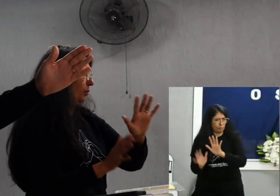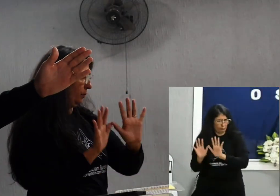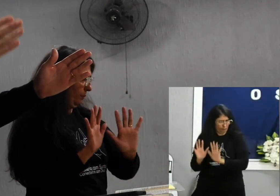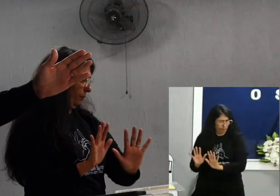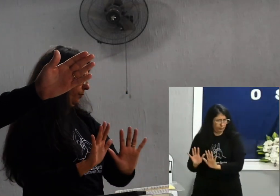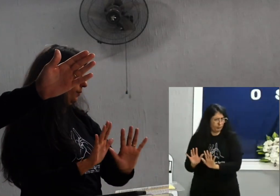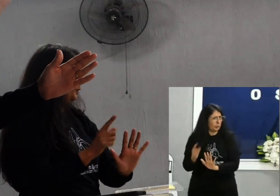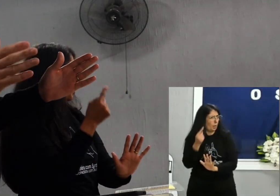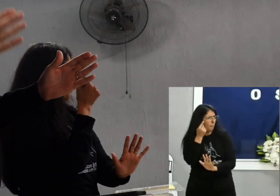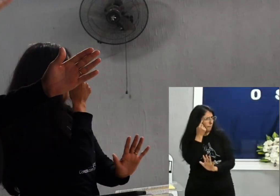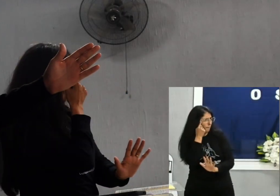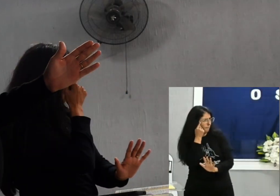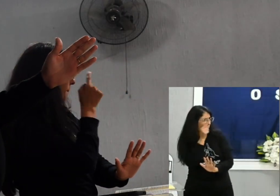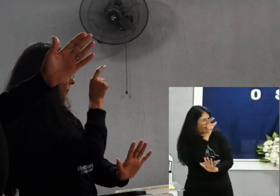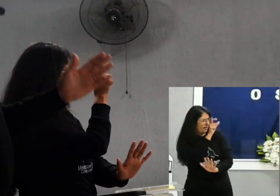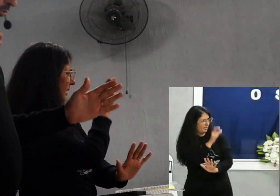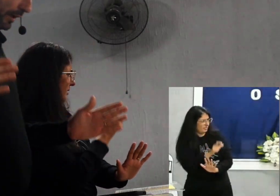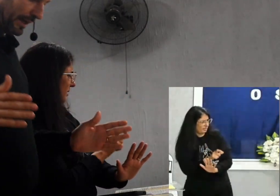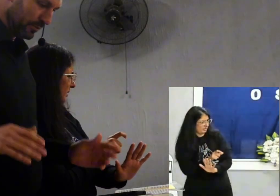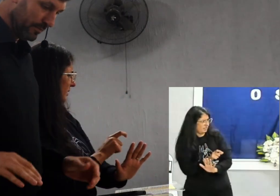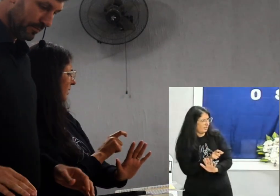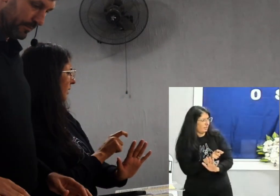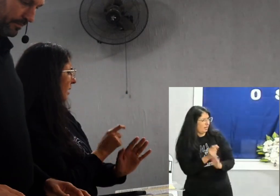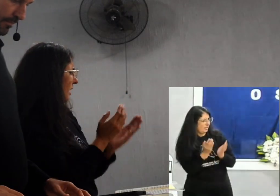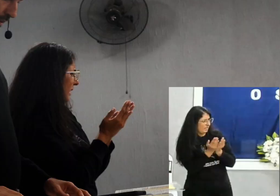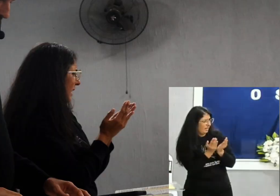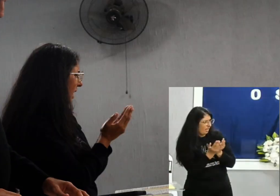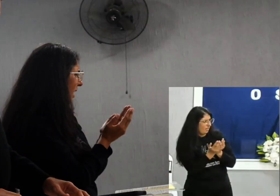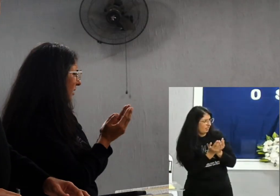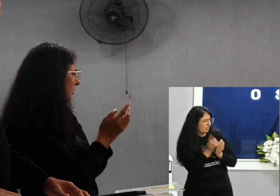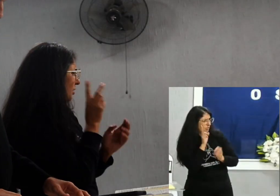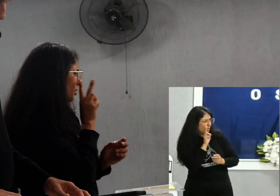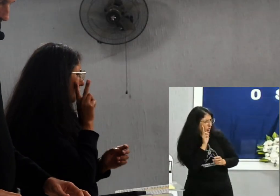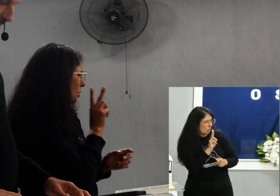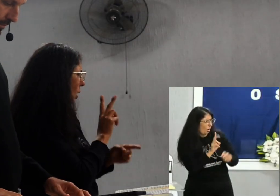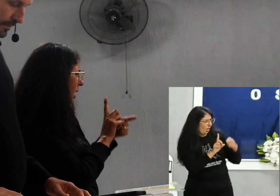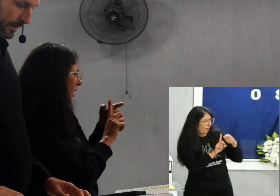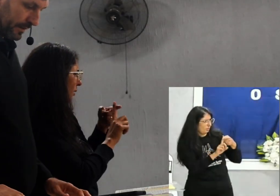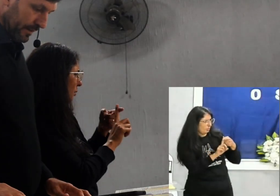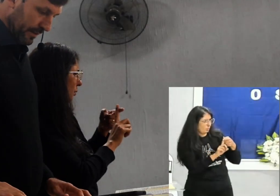a mensagem do evangelho está do outro lado.